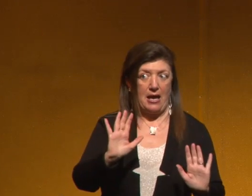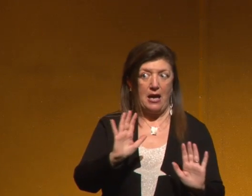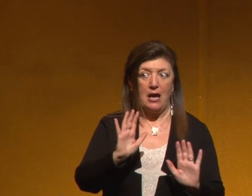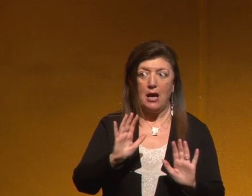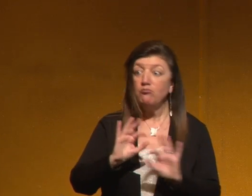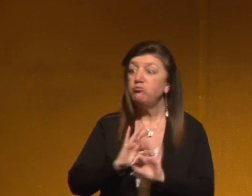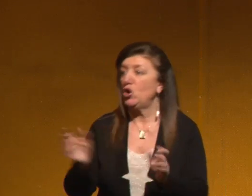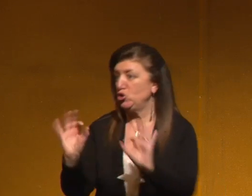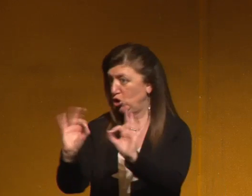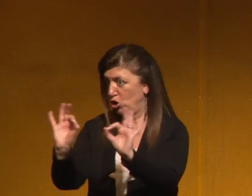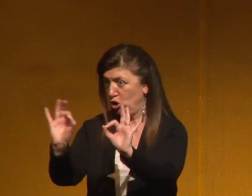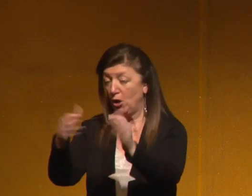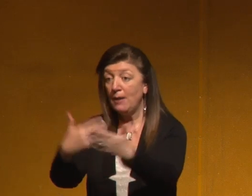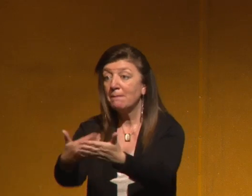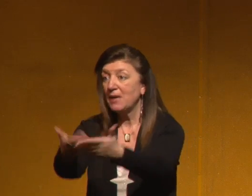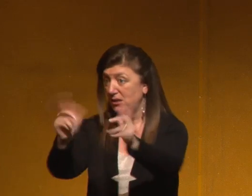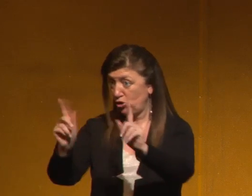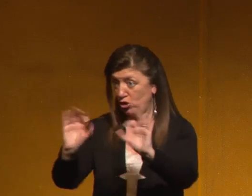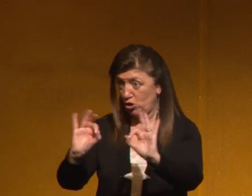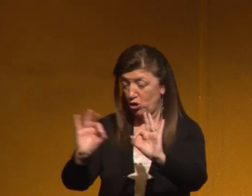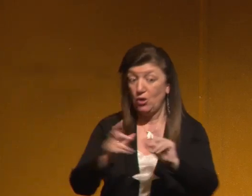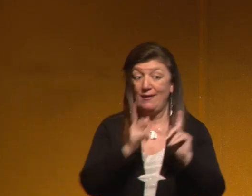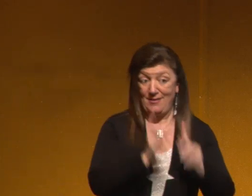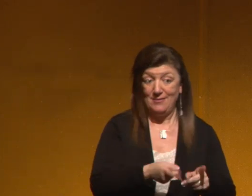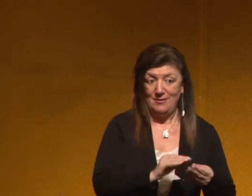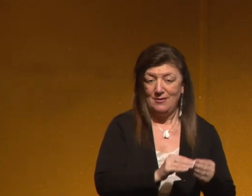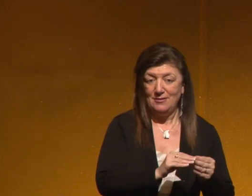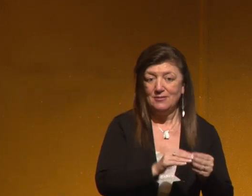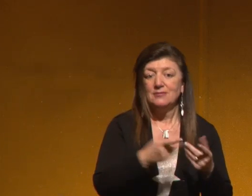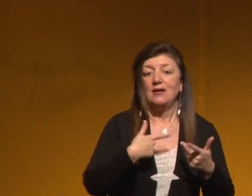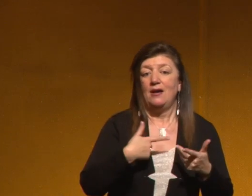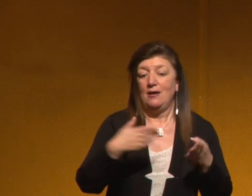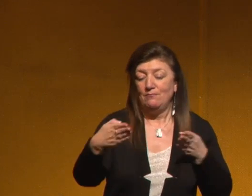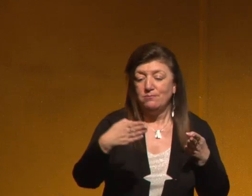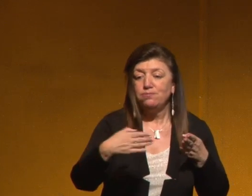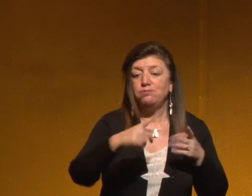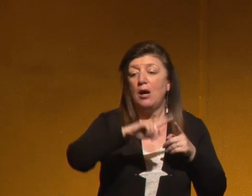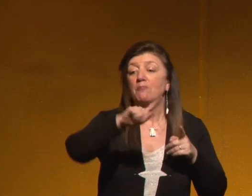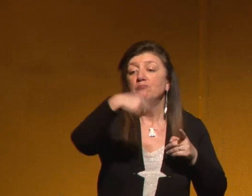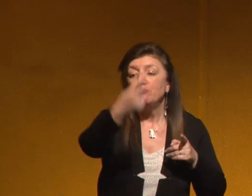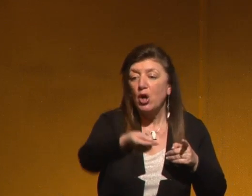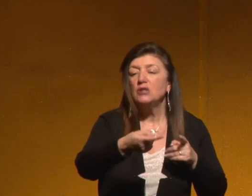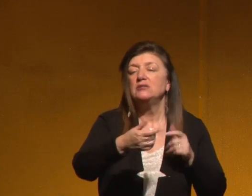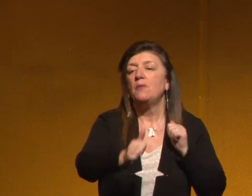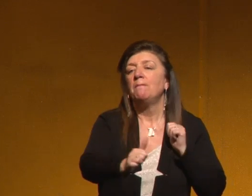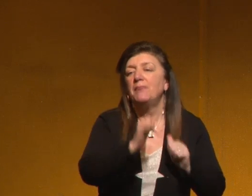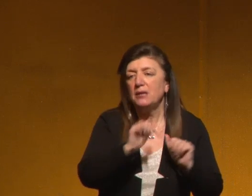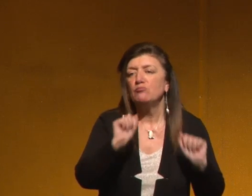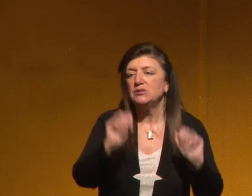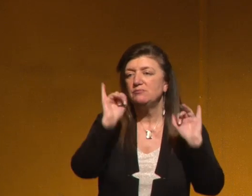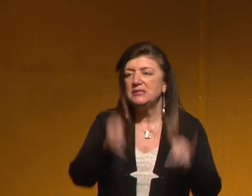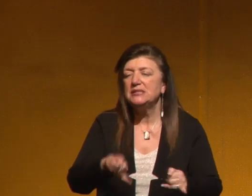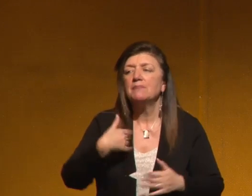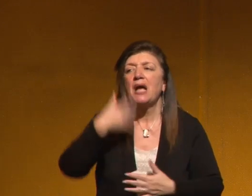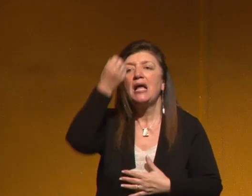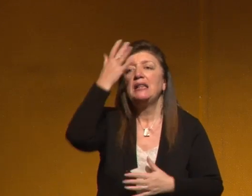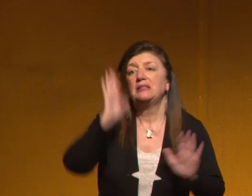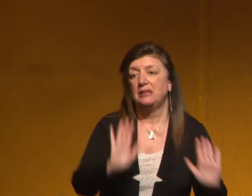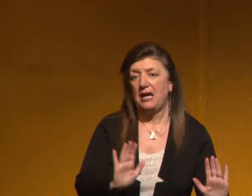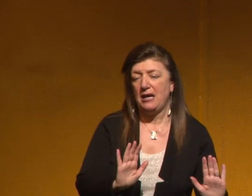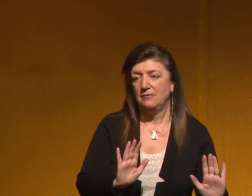immediata una somma ci sono circolo questo tratto finale di legislatura ci sarà la prossima il prima possibile ma dobbiamo andare